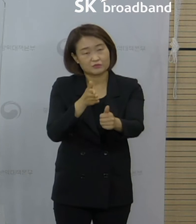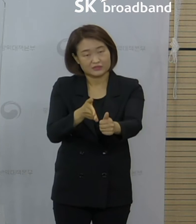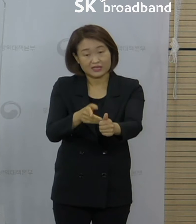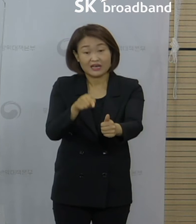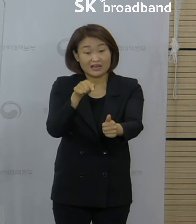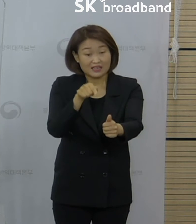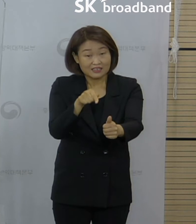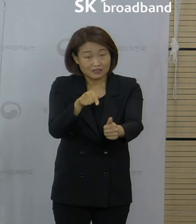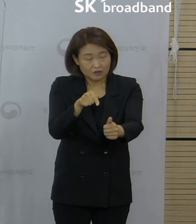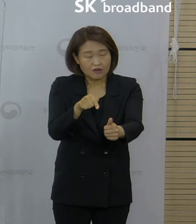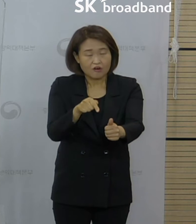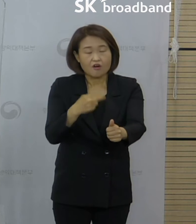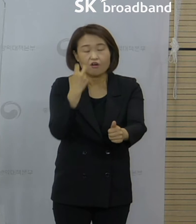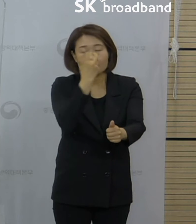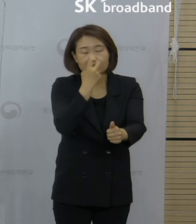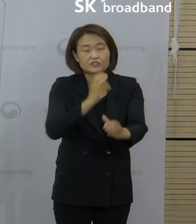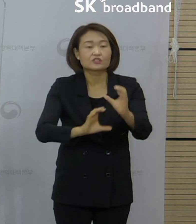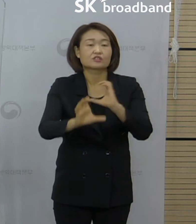강화하도록 하겠습니다.